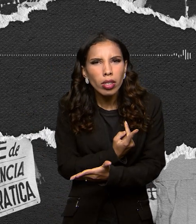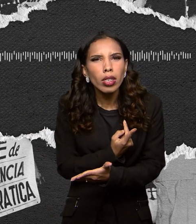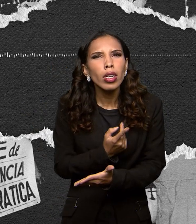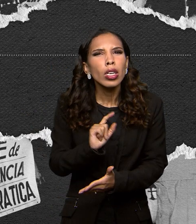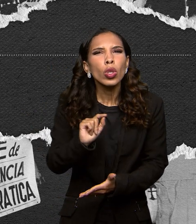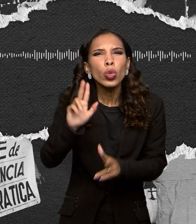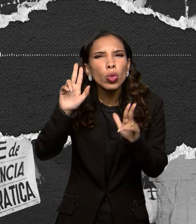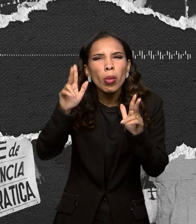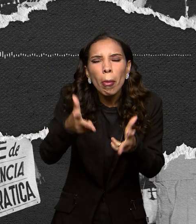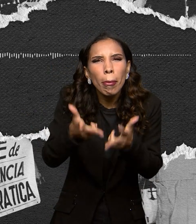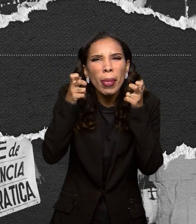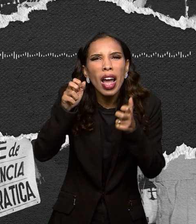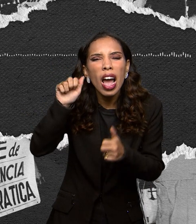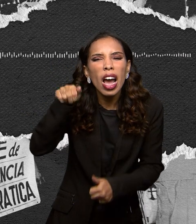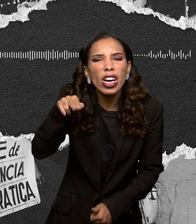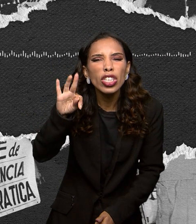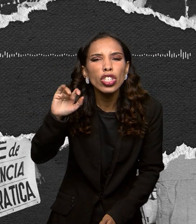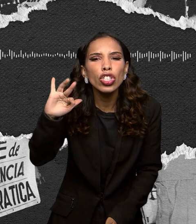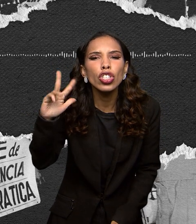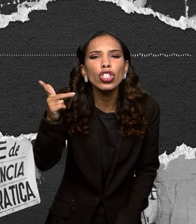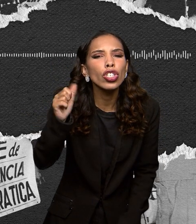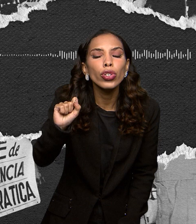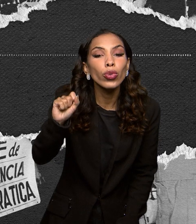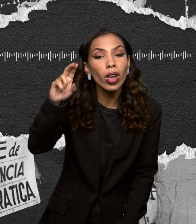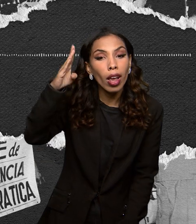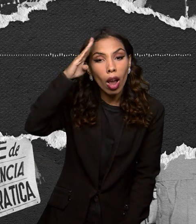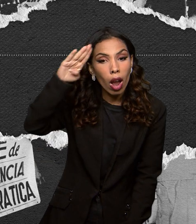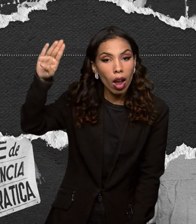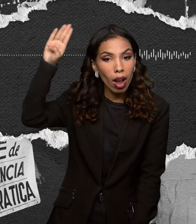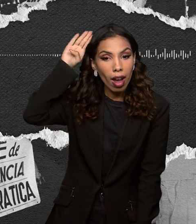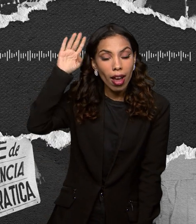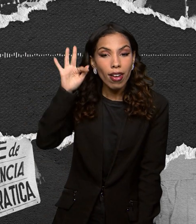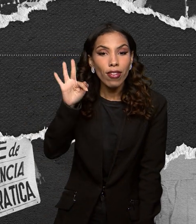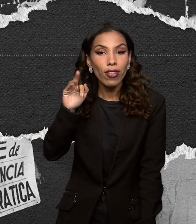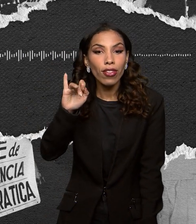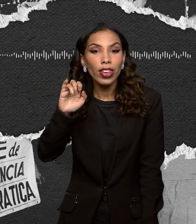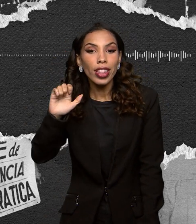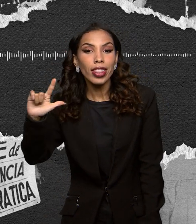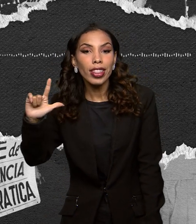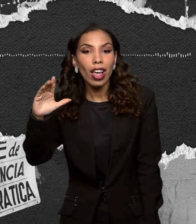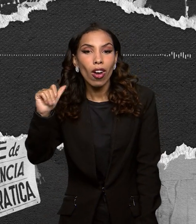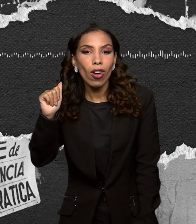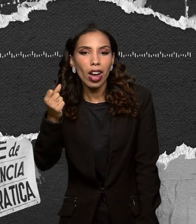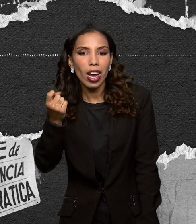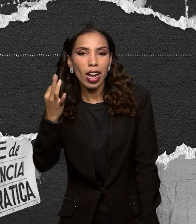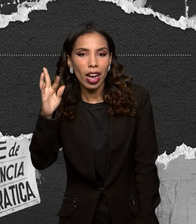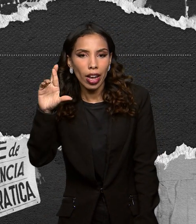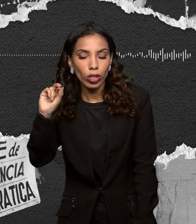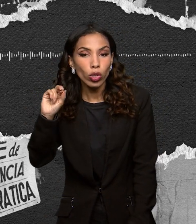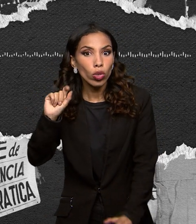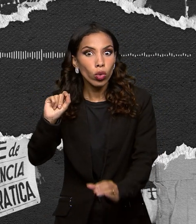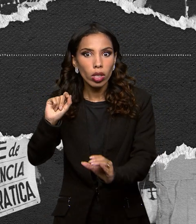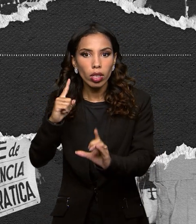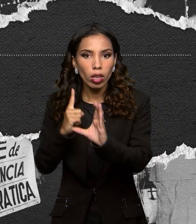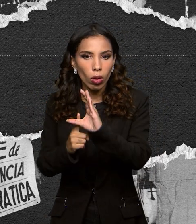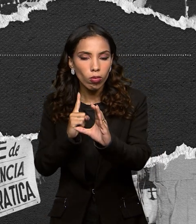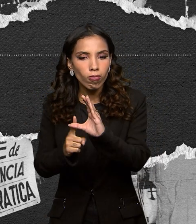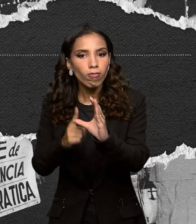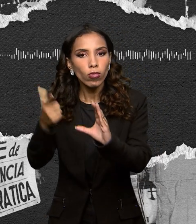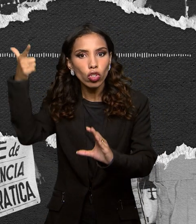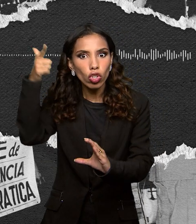quem não captou, é a Cuba, a revolução liderada por Fidel Castro e, claro, ao fantasma do comunismo. Mais um